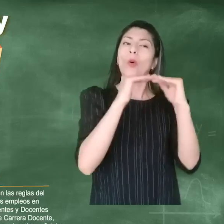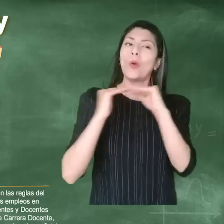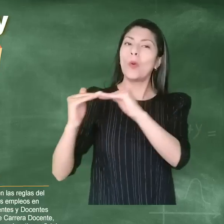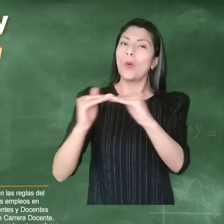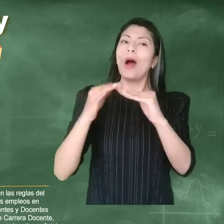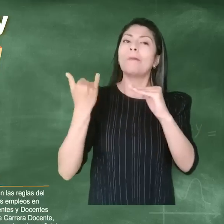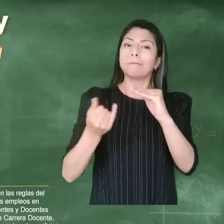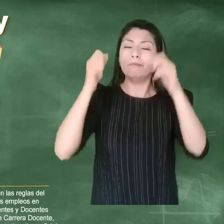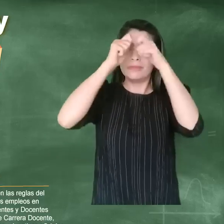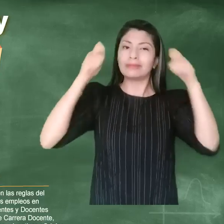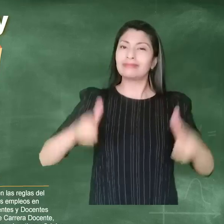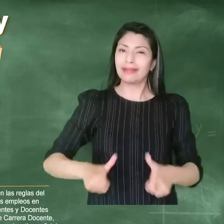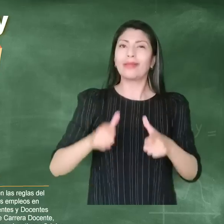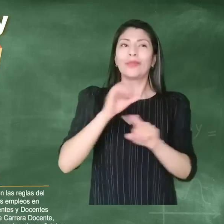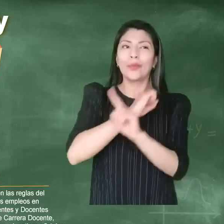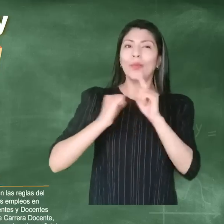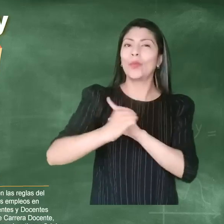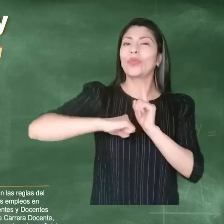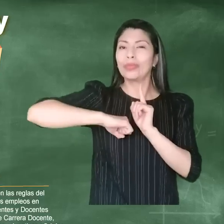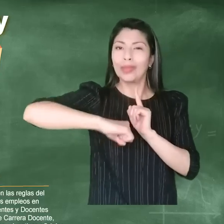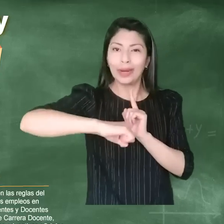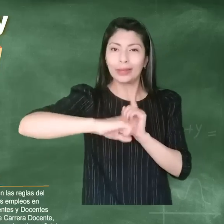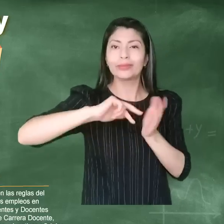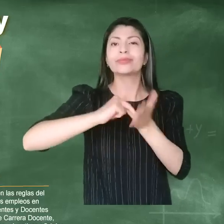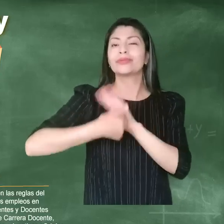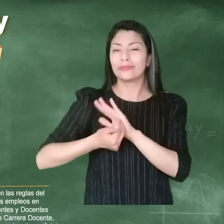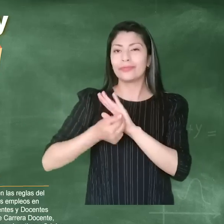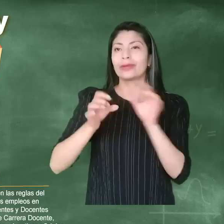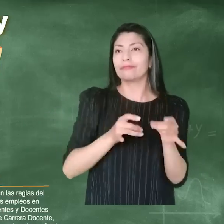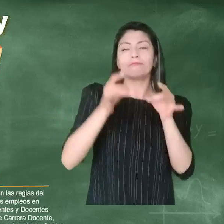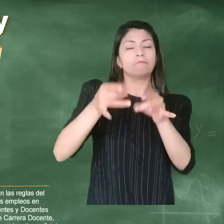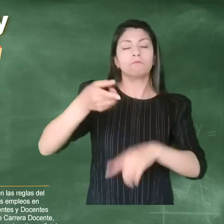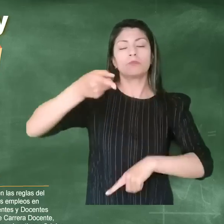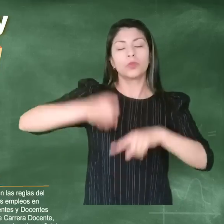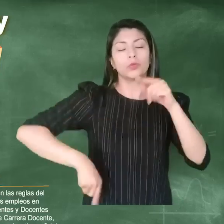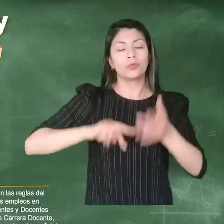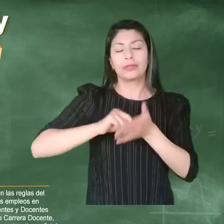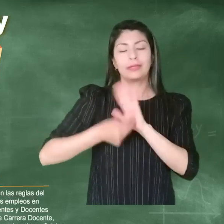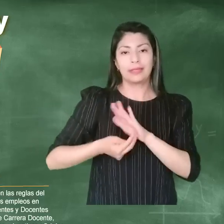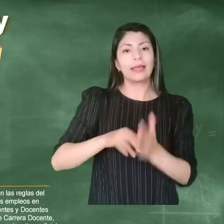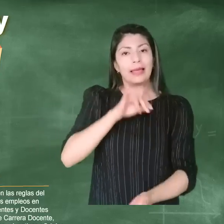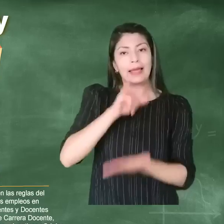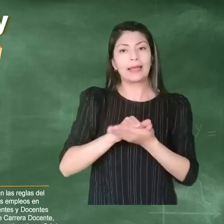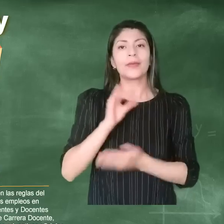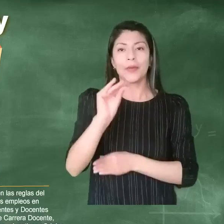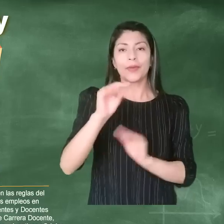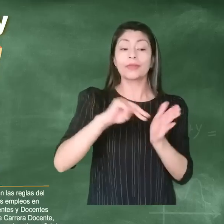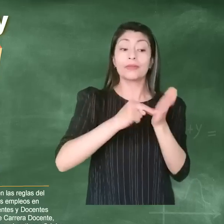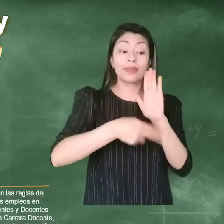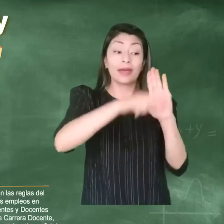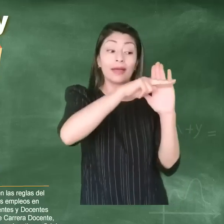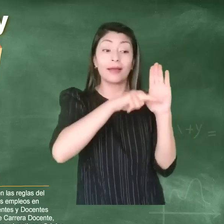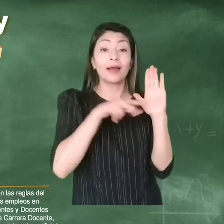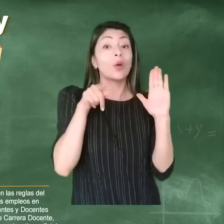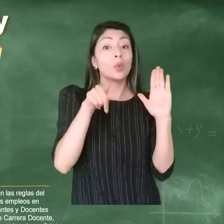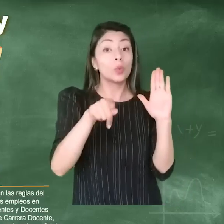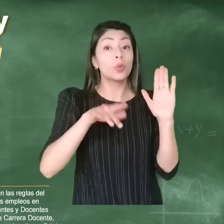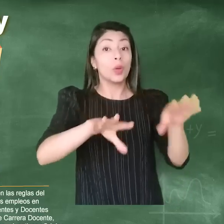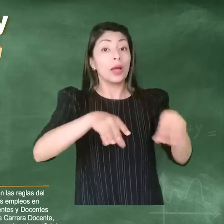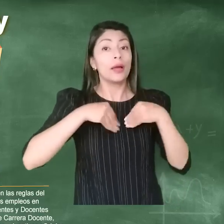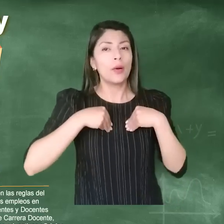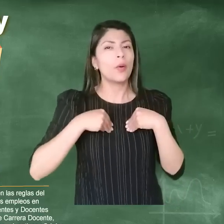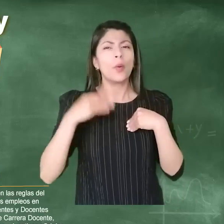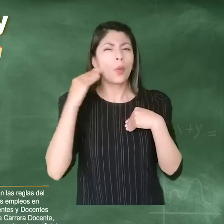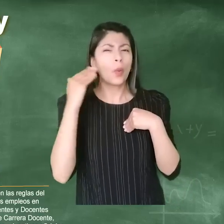principios esenciales en un Estado social de derecho y, particularmente, en estos concursos de méritos. Esta regla